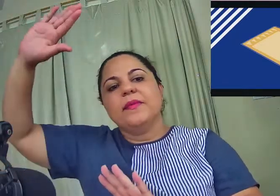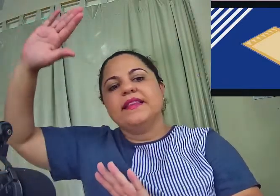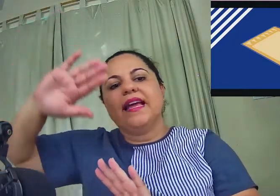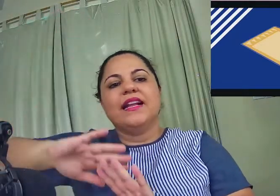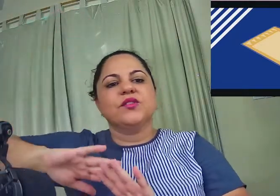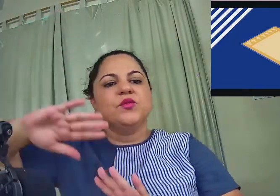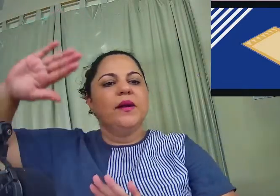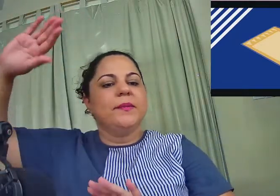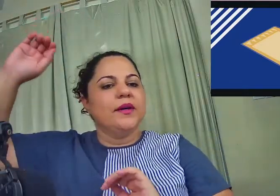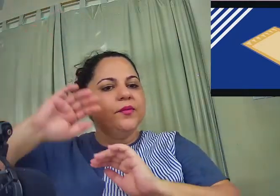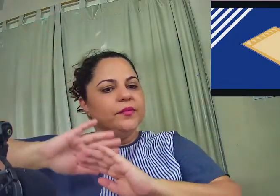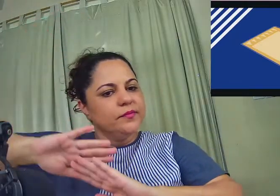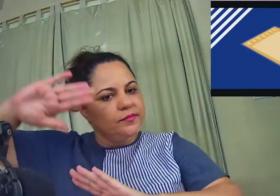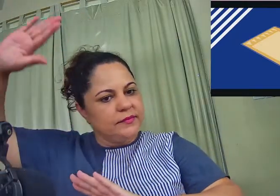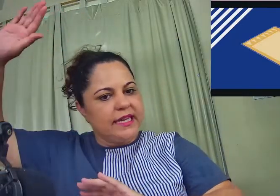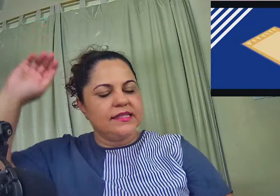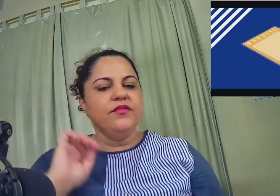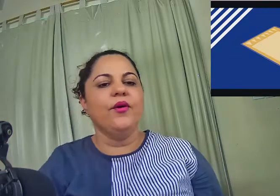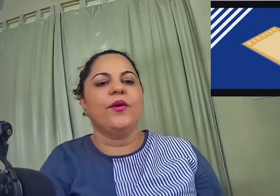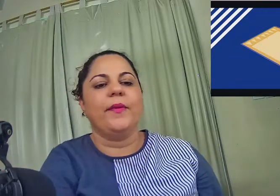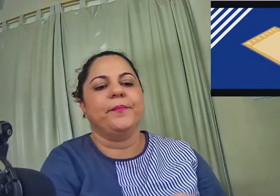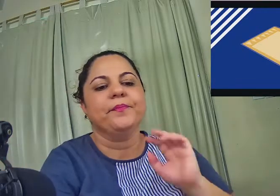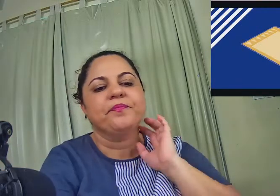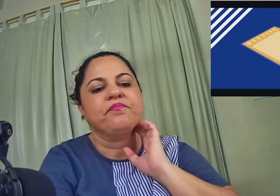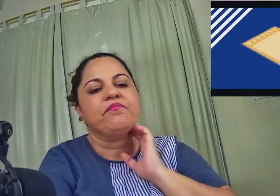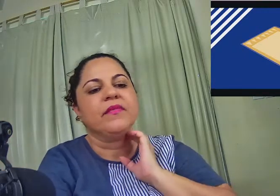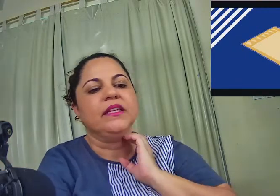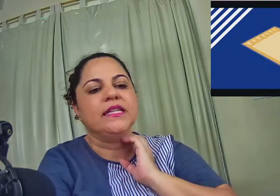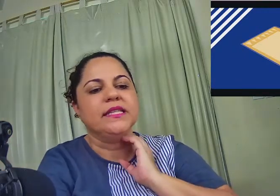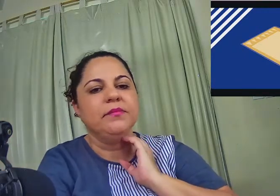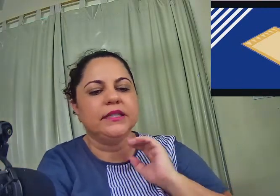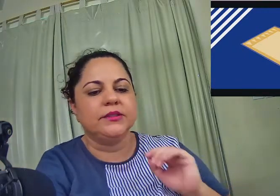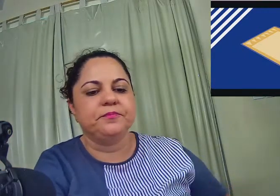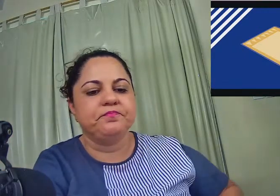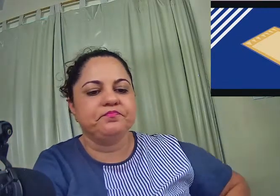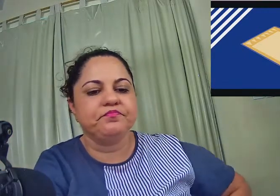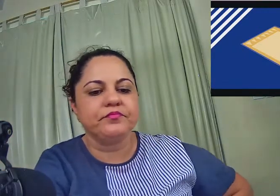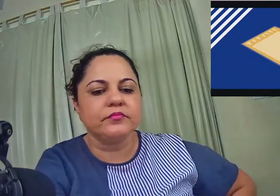movimentar a sua mão dessa forma, nesse plano.